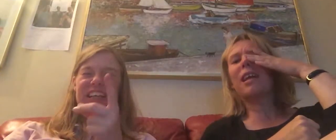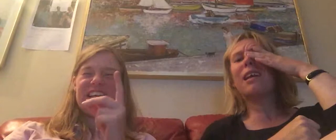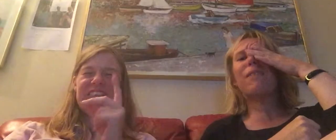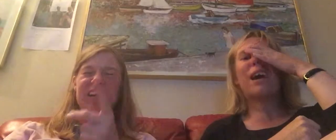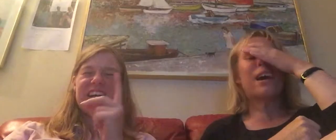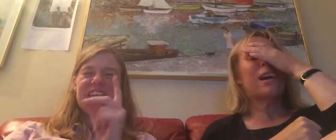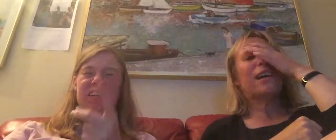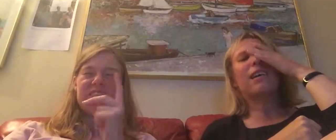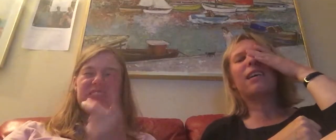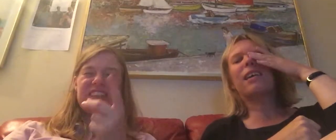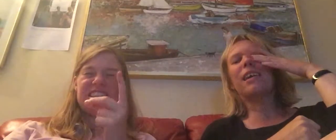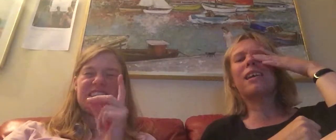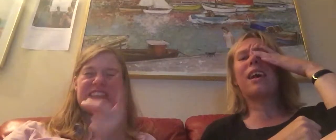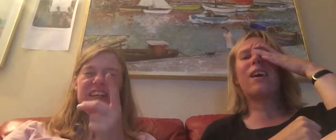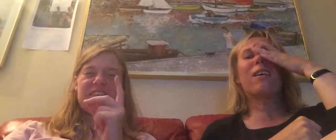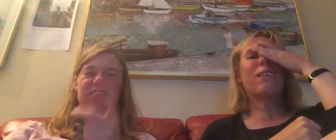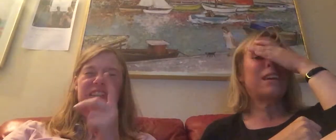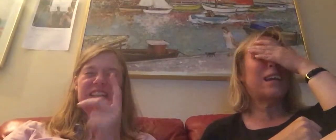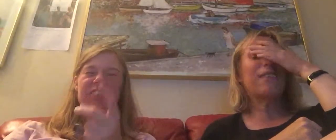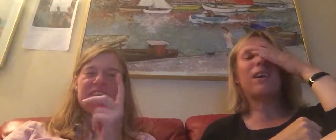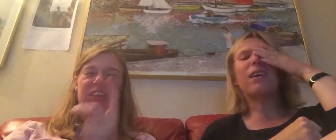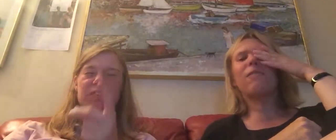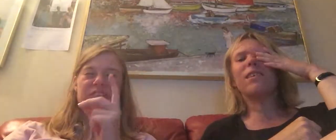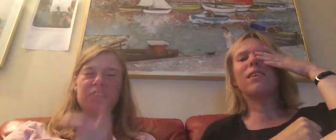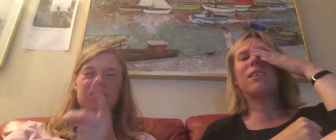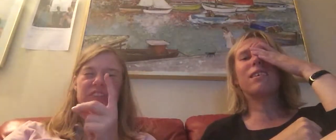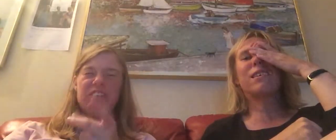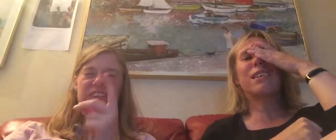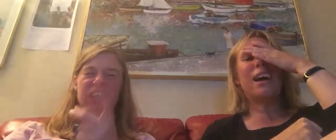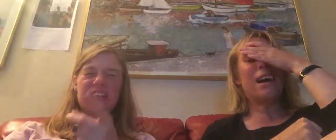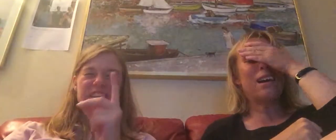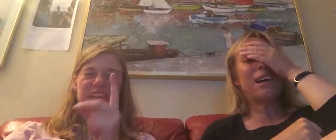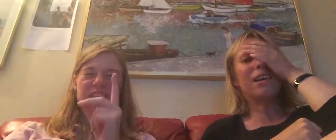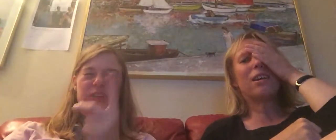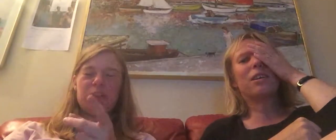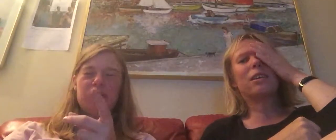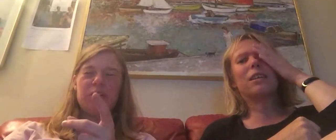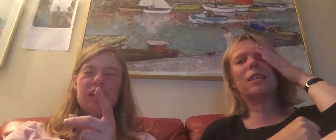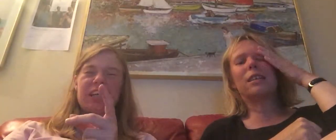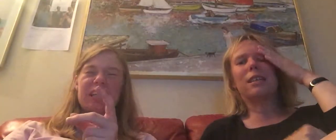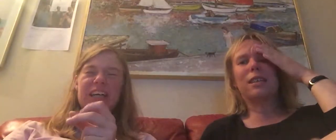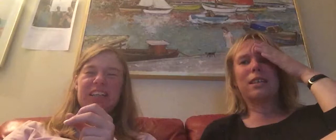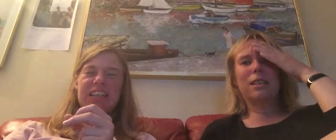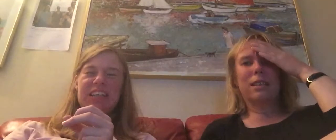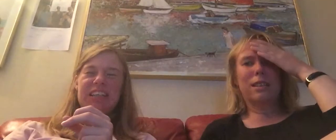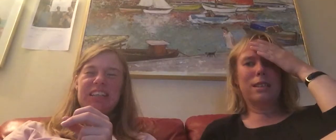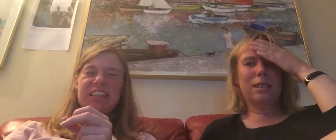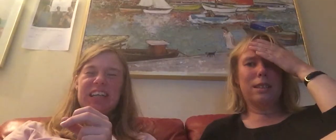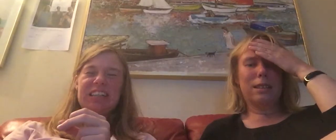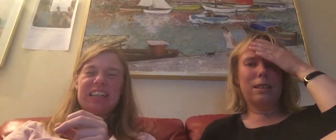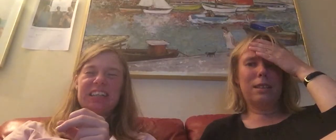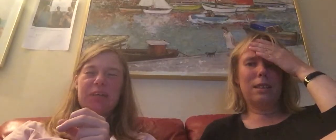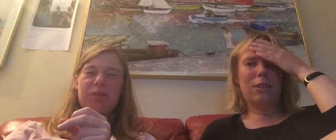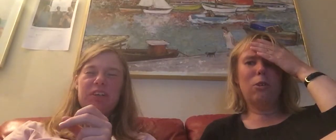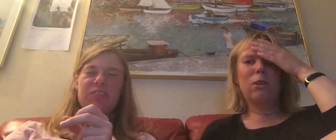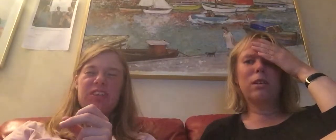leva, ja, vi ska leva ut i hundrade år. Grattis Alexandra på din